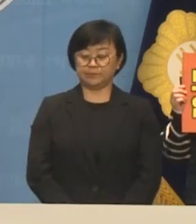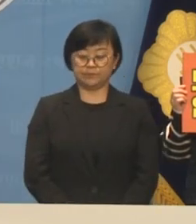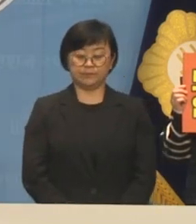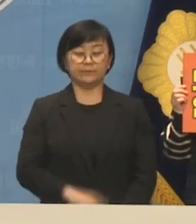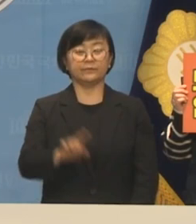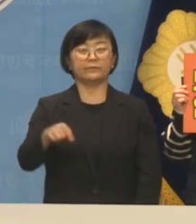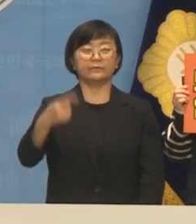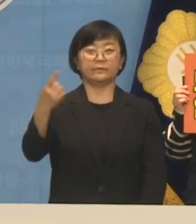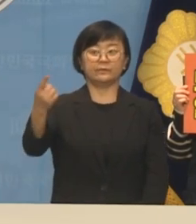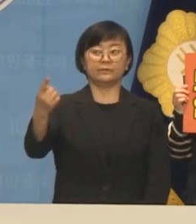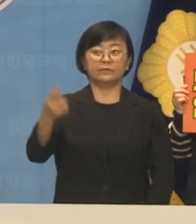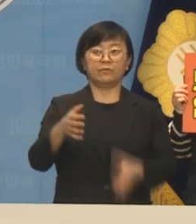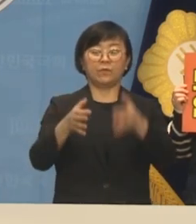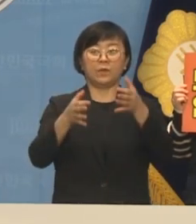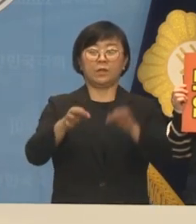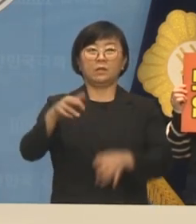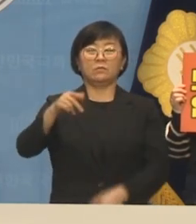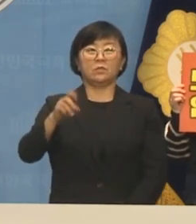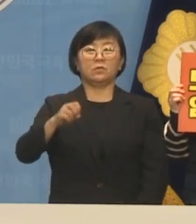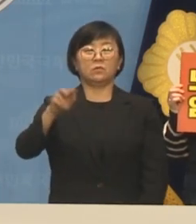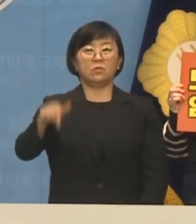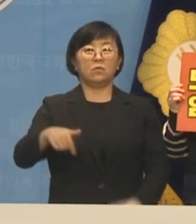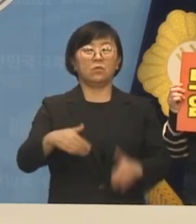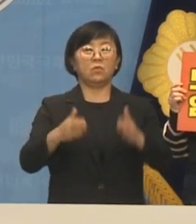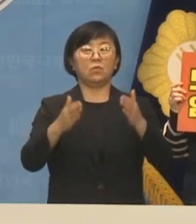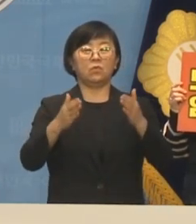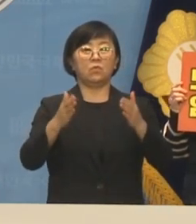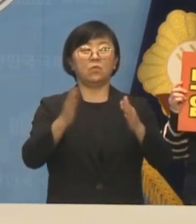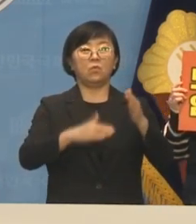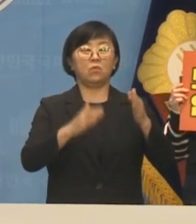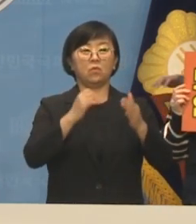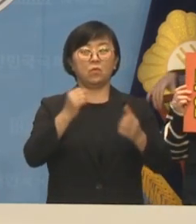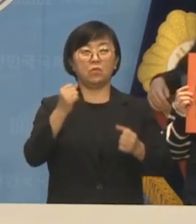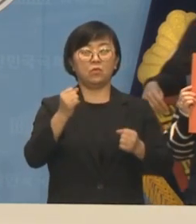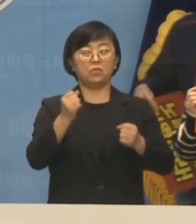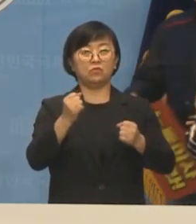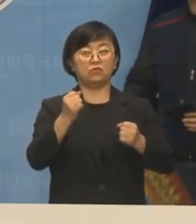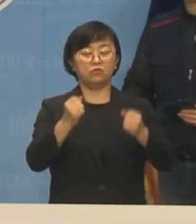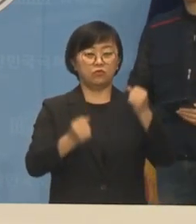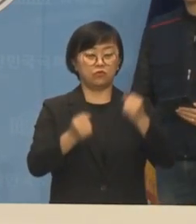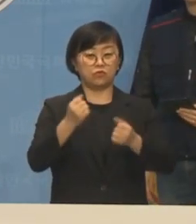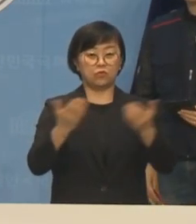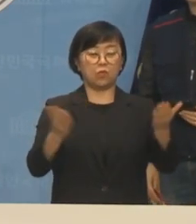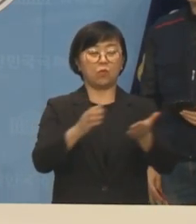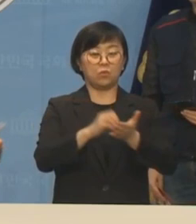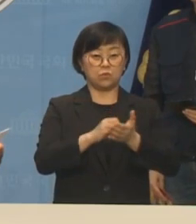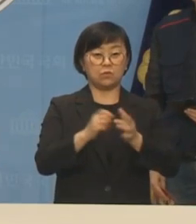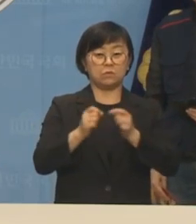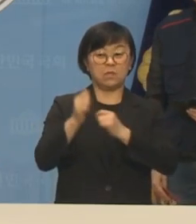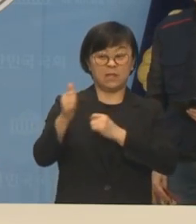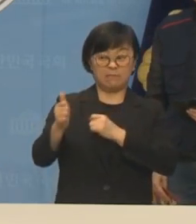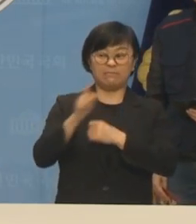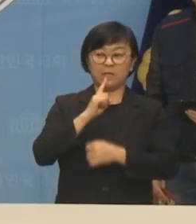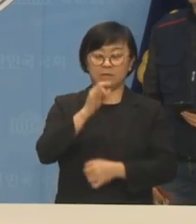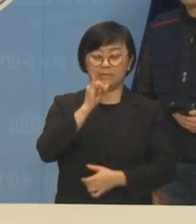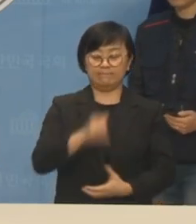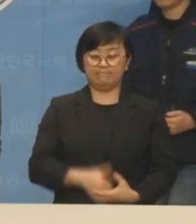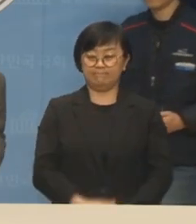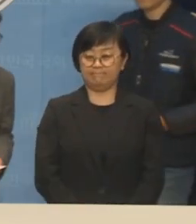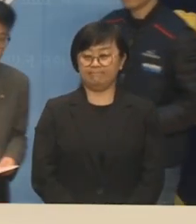예, 다음으로 김정석 공공운수노조 한국콘텐츠진흥원 지부 지부장이 말씀이